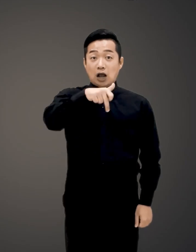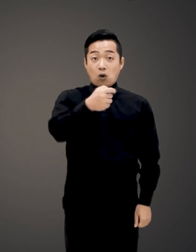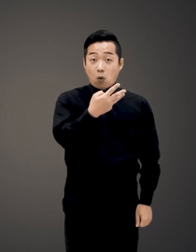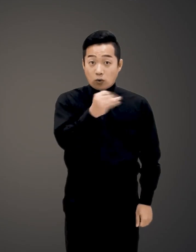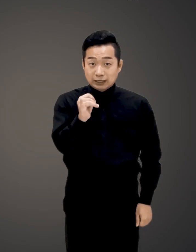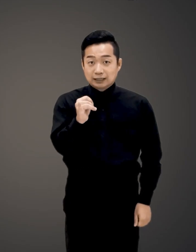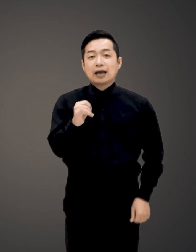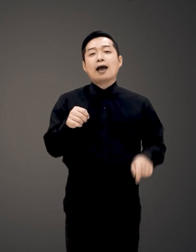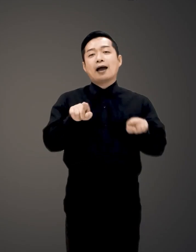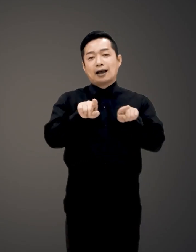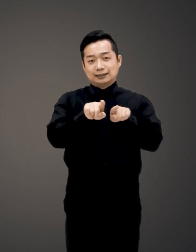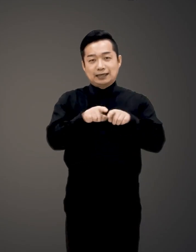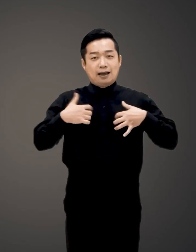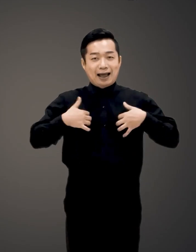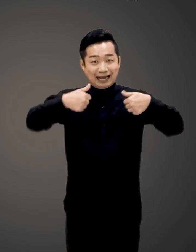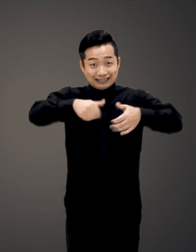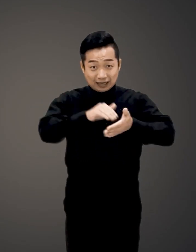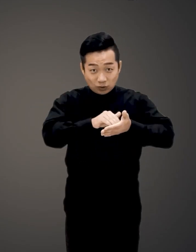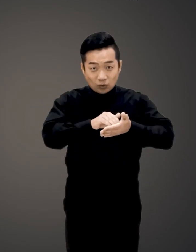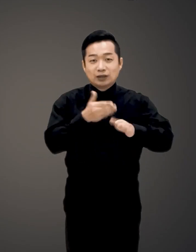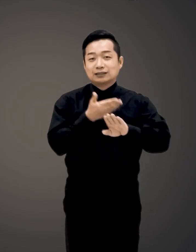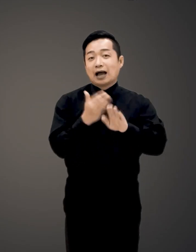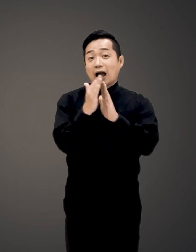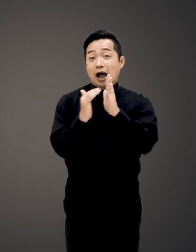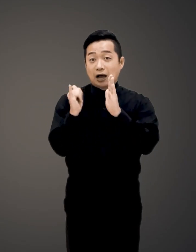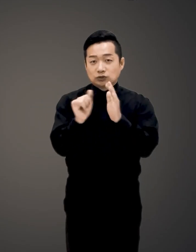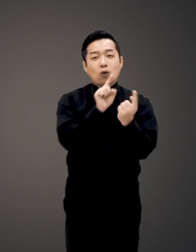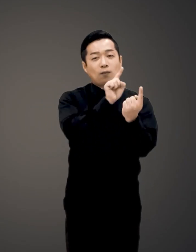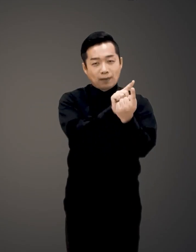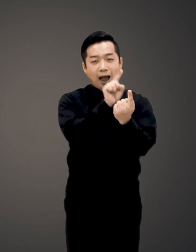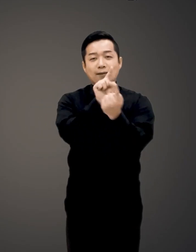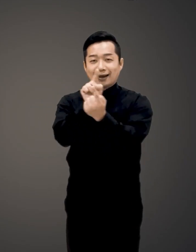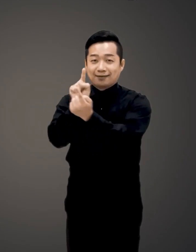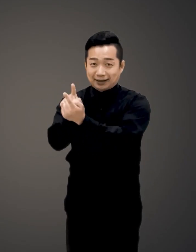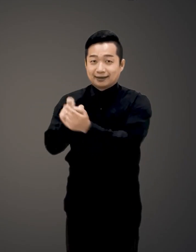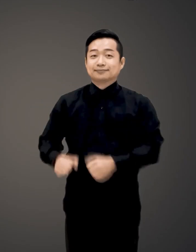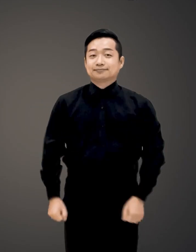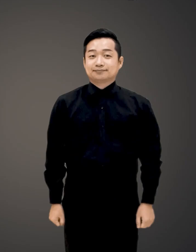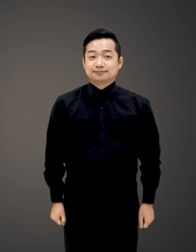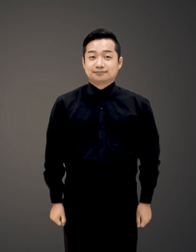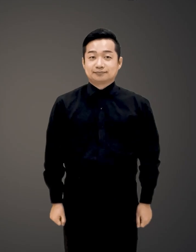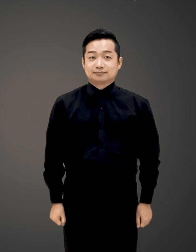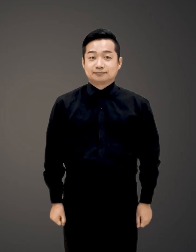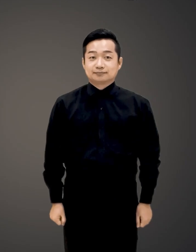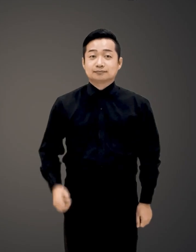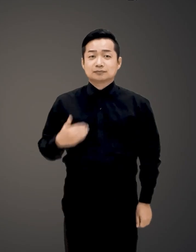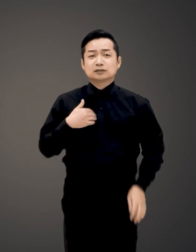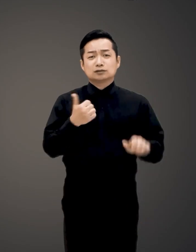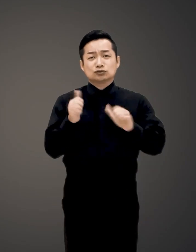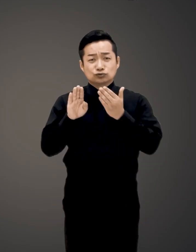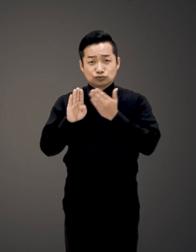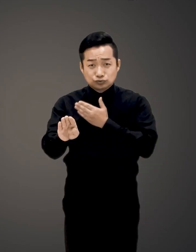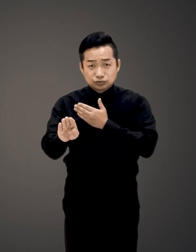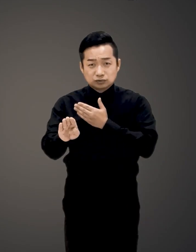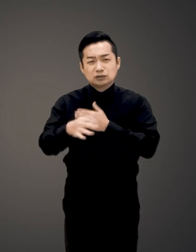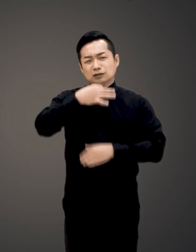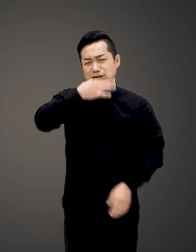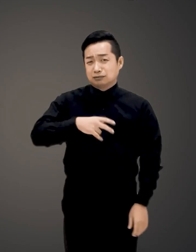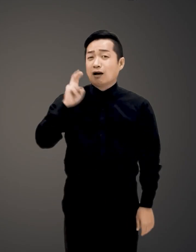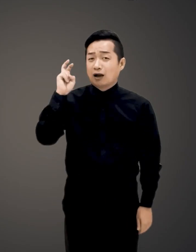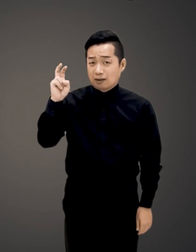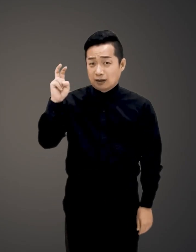나는 코리와 반갑게 인사하고 다른 가족들을 차례차례 만나보았다. 나의 죽음으로